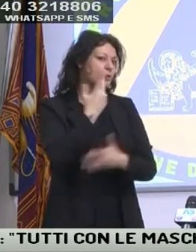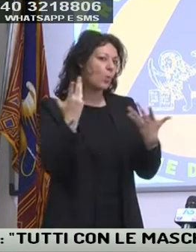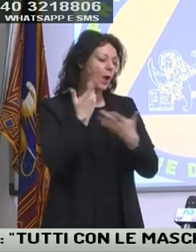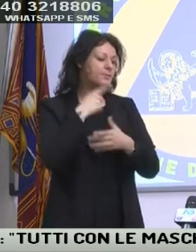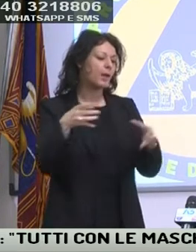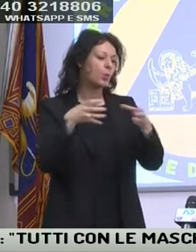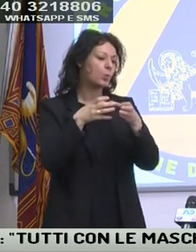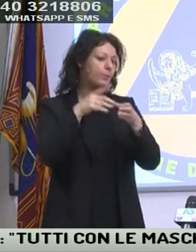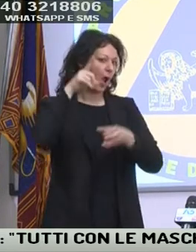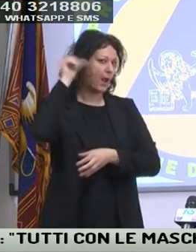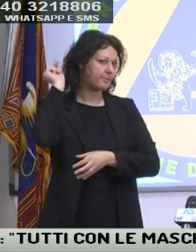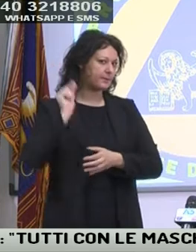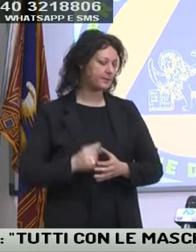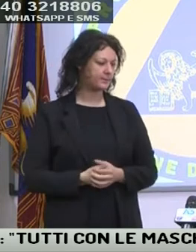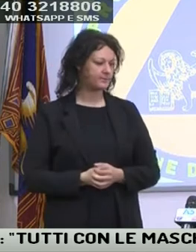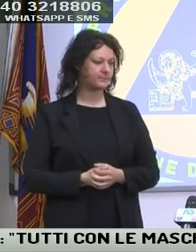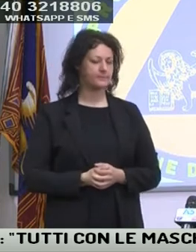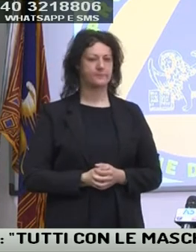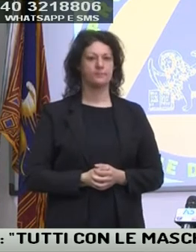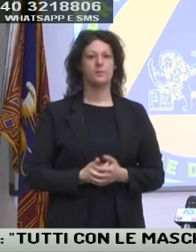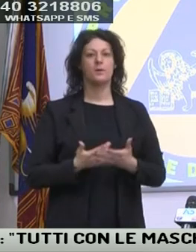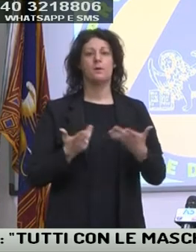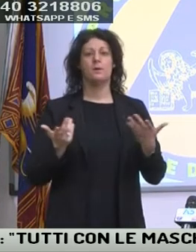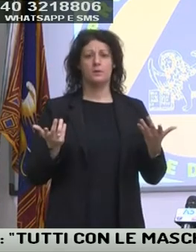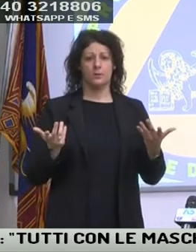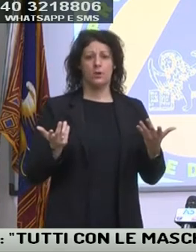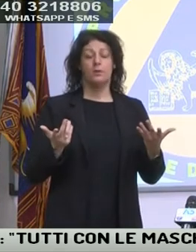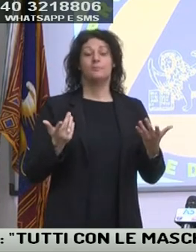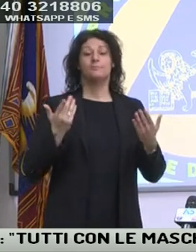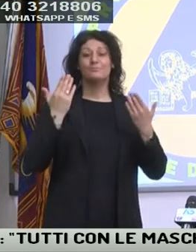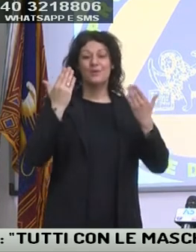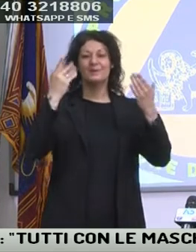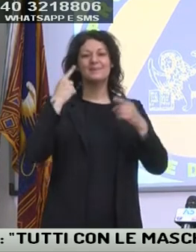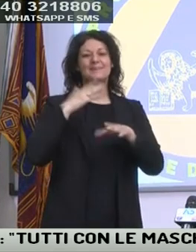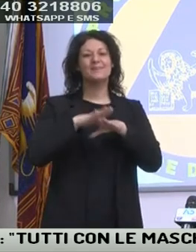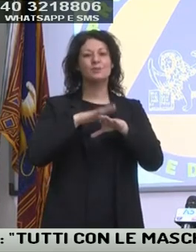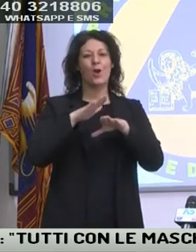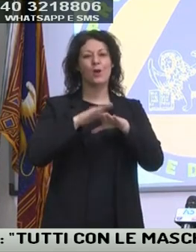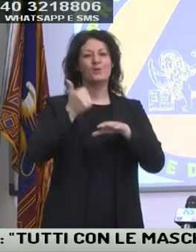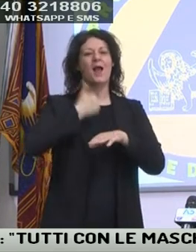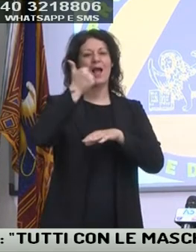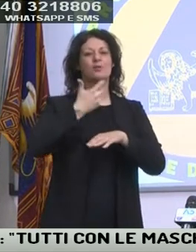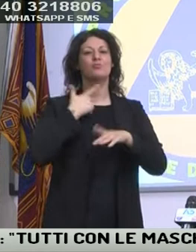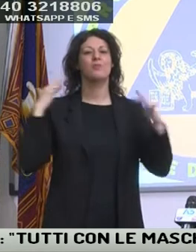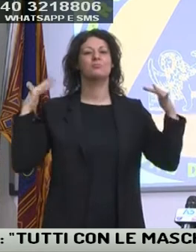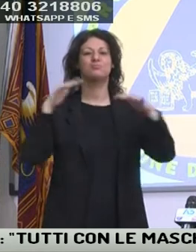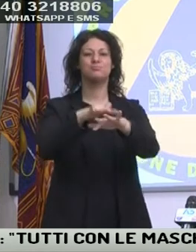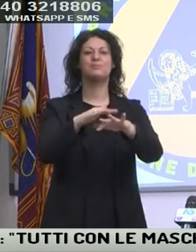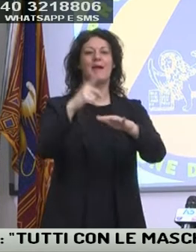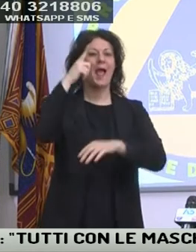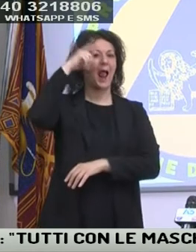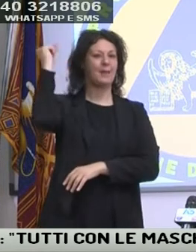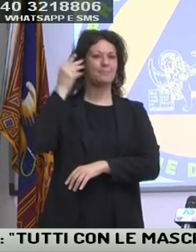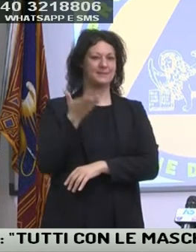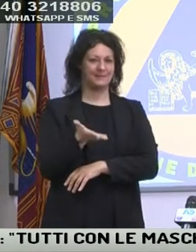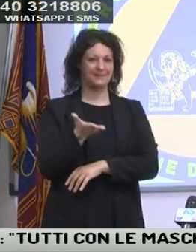guardate, gli alpini intanto perdono la Dunata, che è un grande appuntamento e lo si fa storicamente, tutti